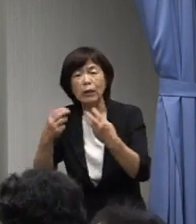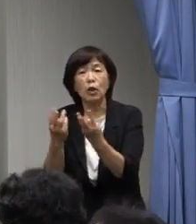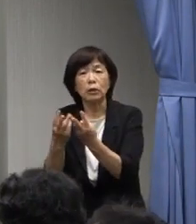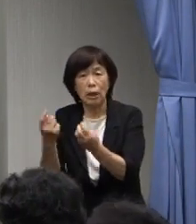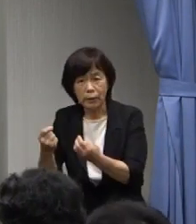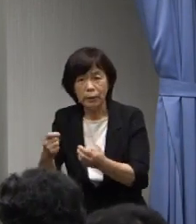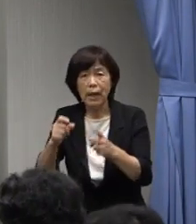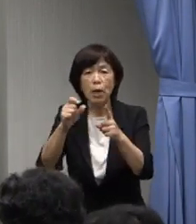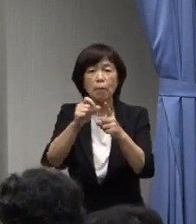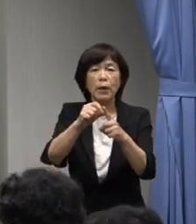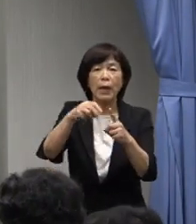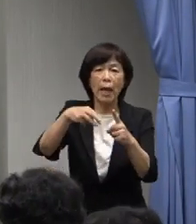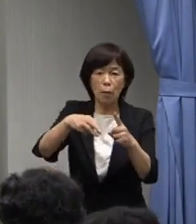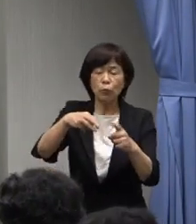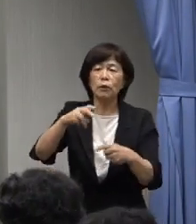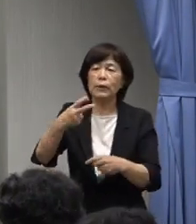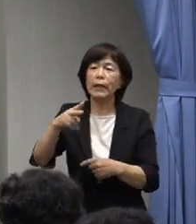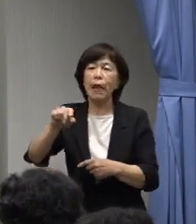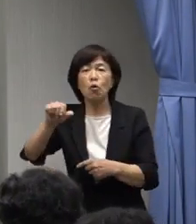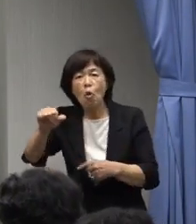PM2.5 の数値であったり、